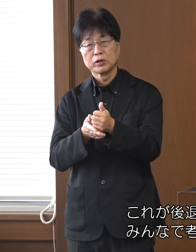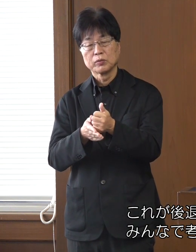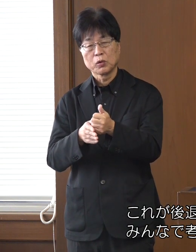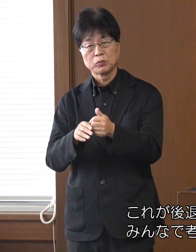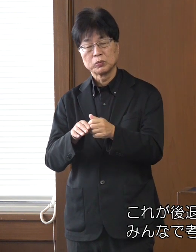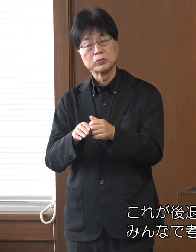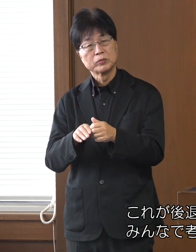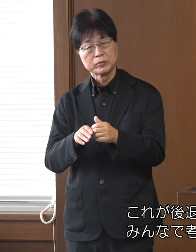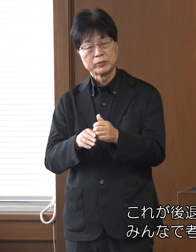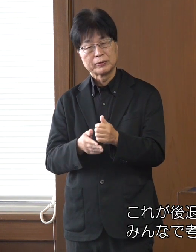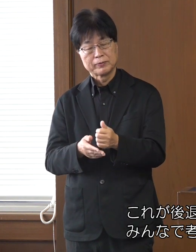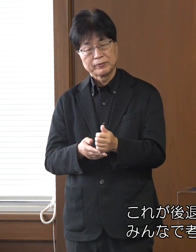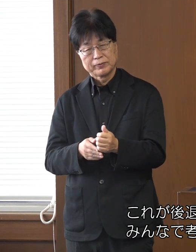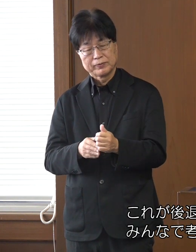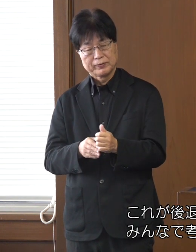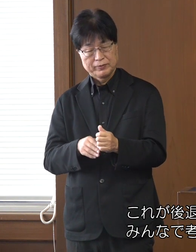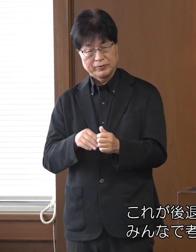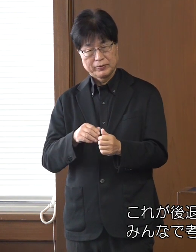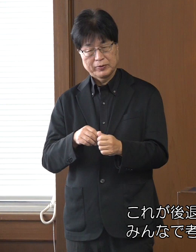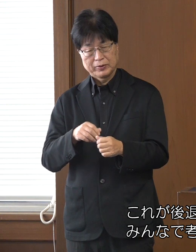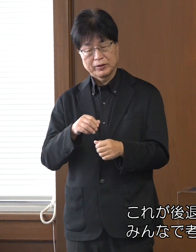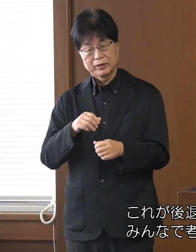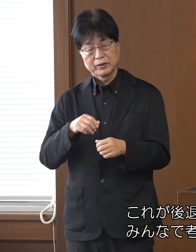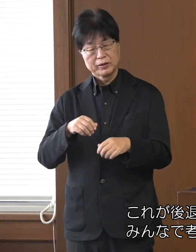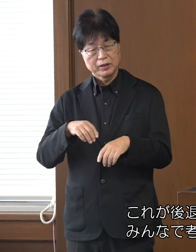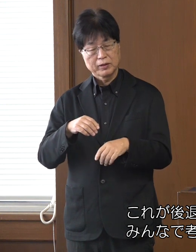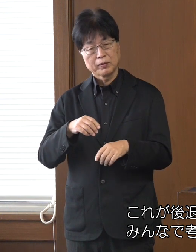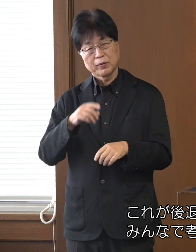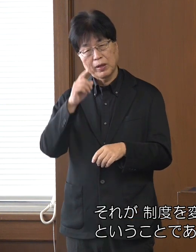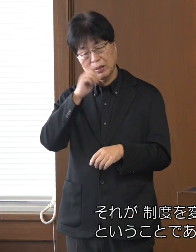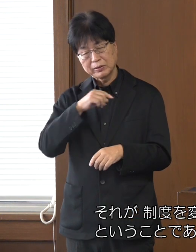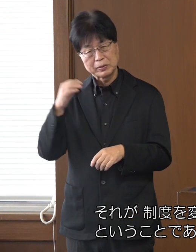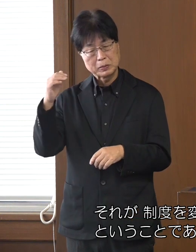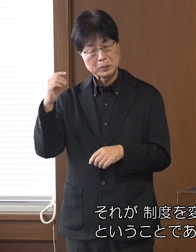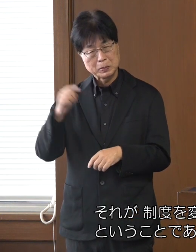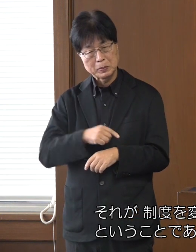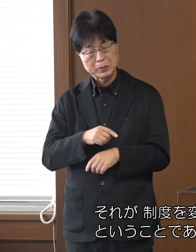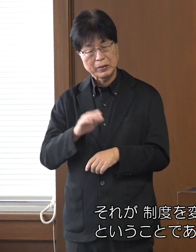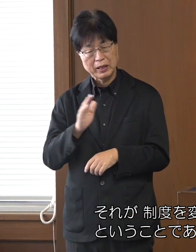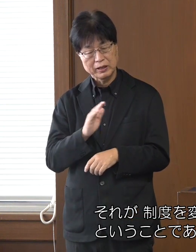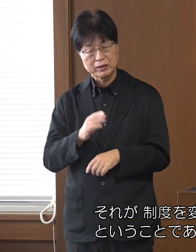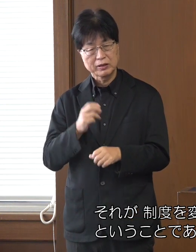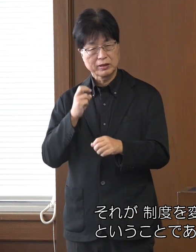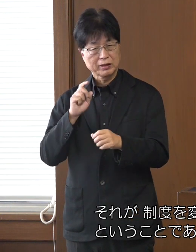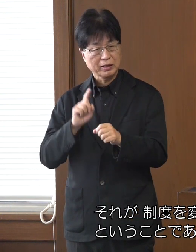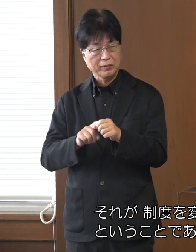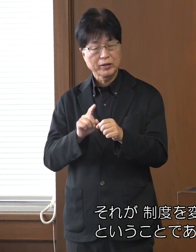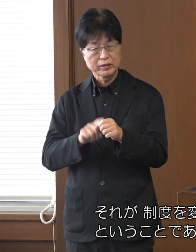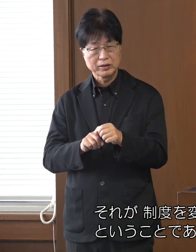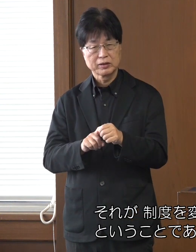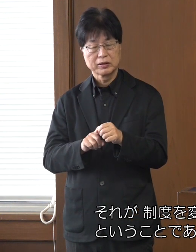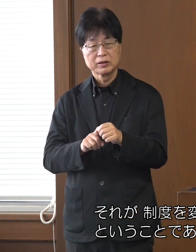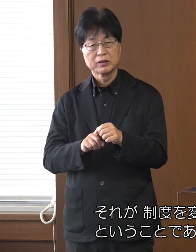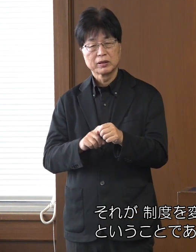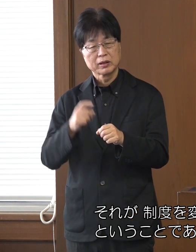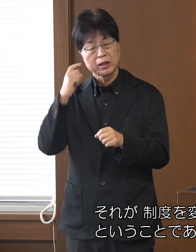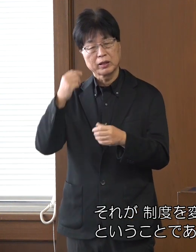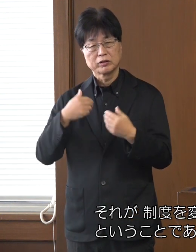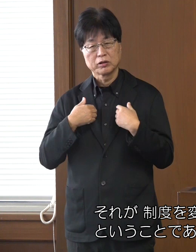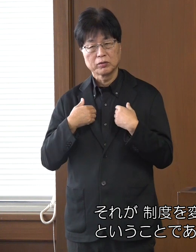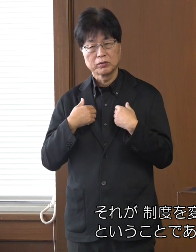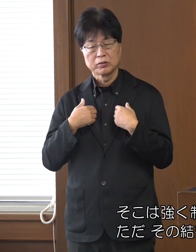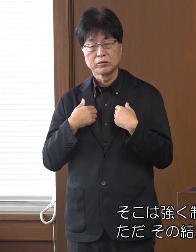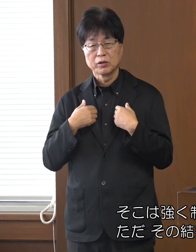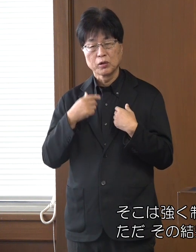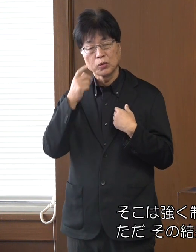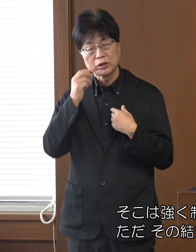交代にならないように、みんなで考えていくべきだと思うし、それがその制度を変えるっていうことでしかできないということであれば、